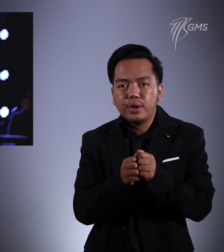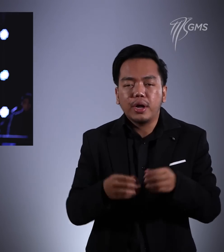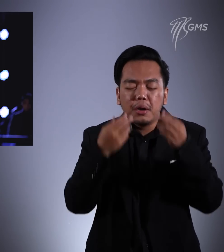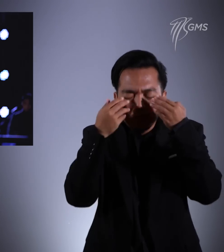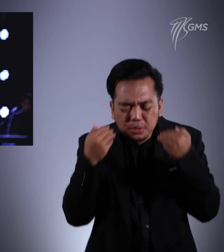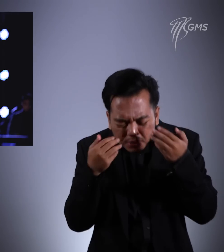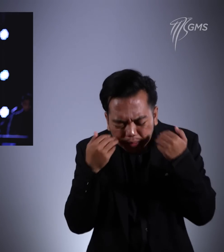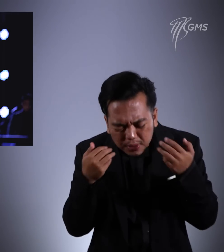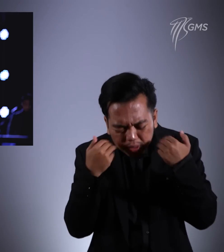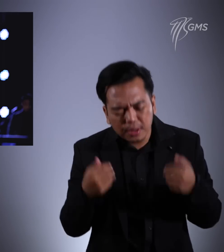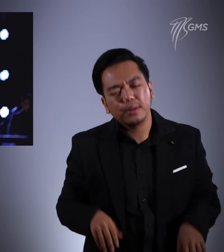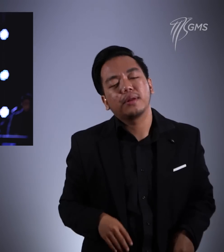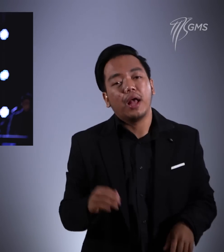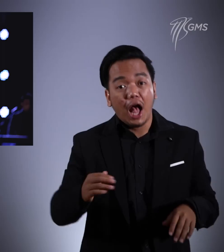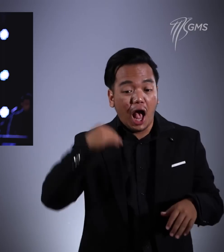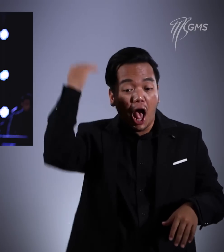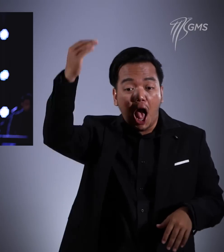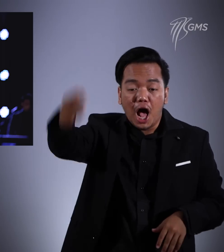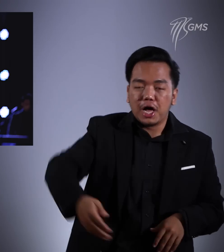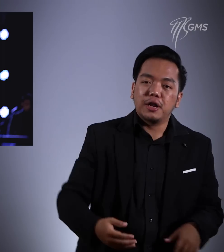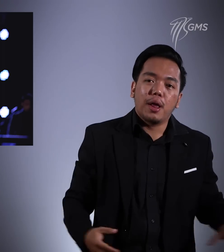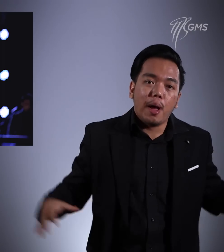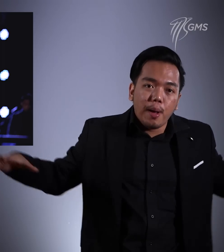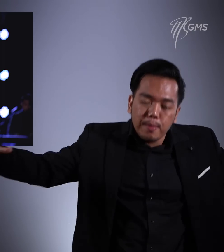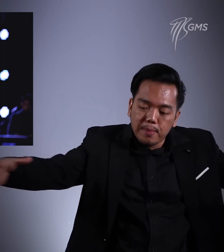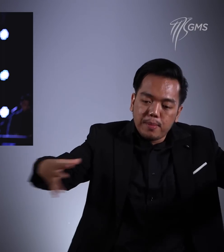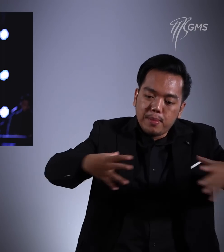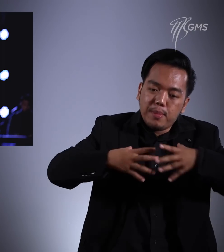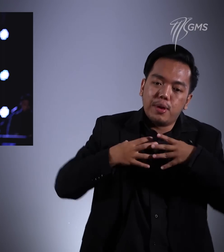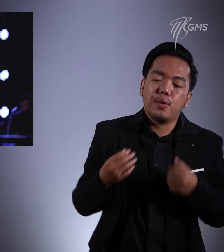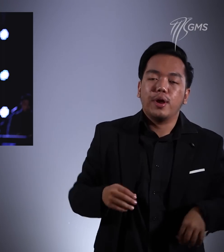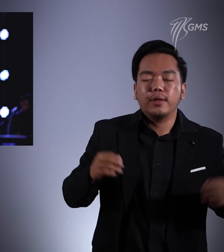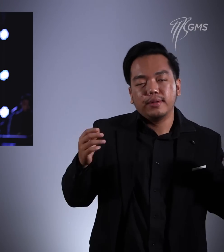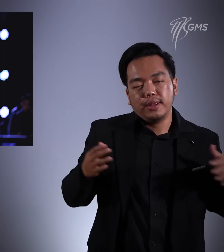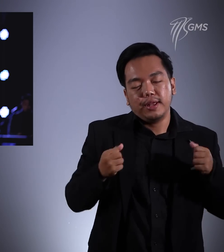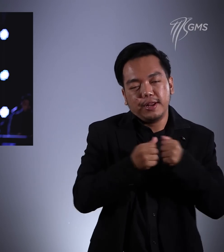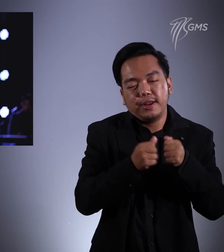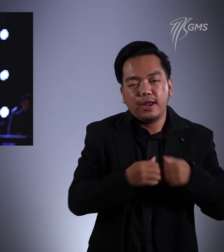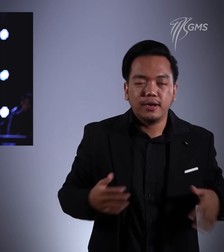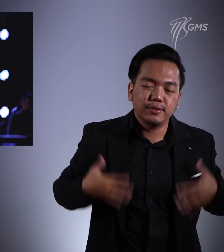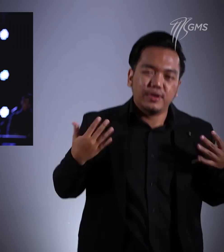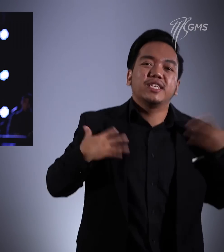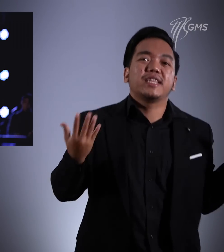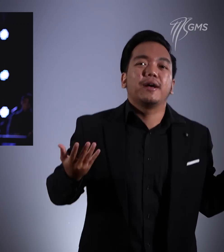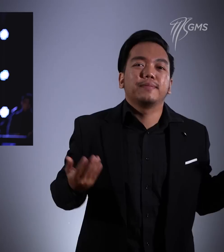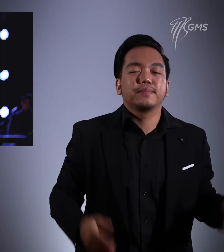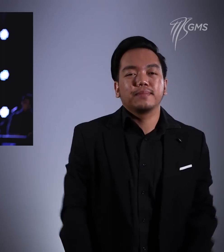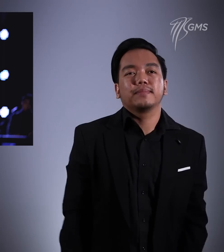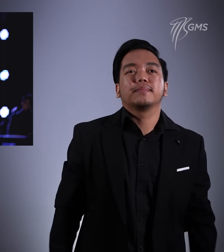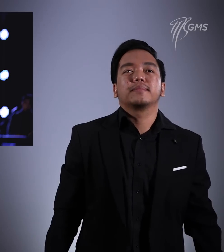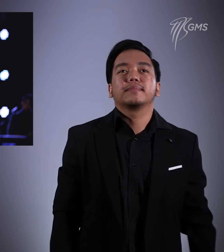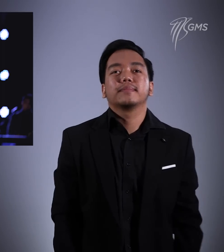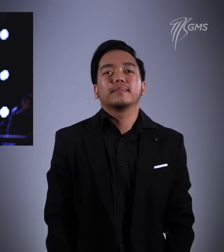be joyful and glad because the Lord God is